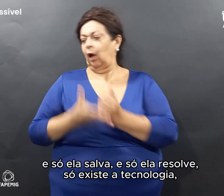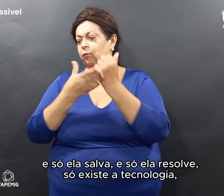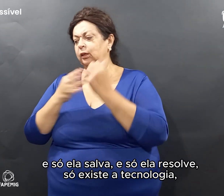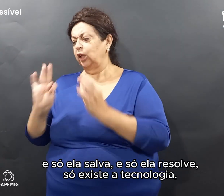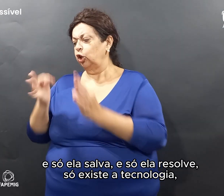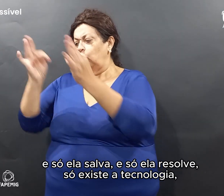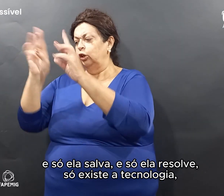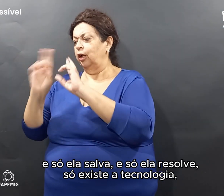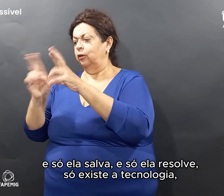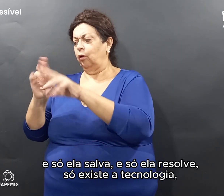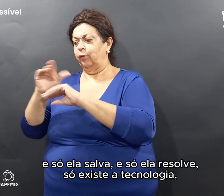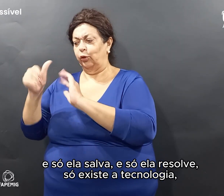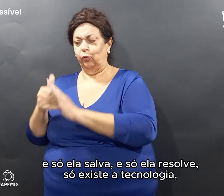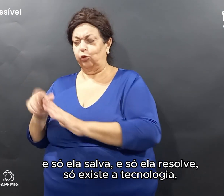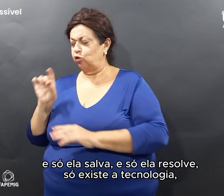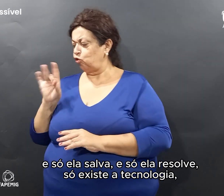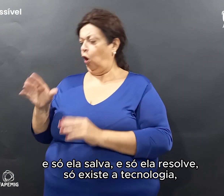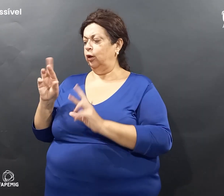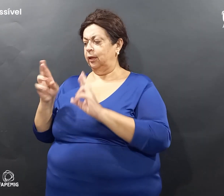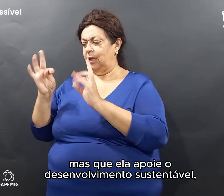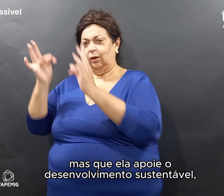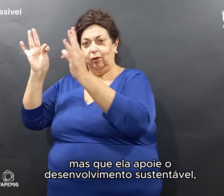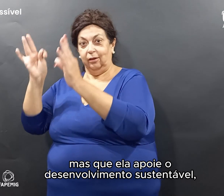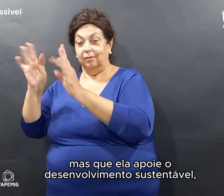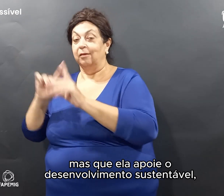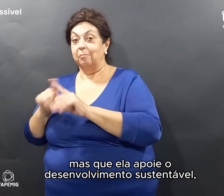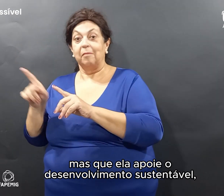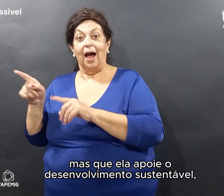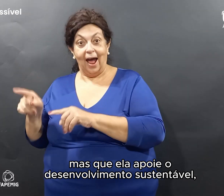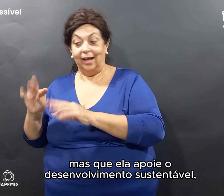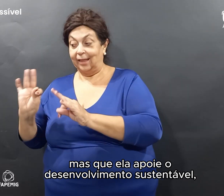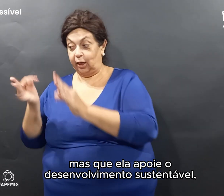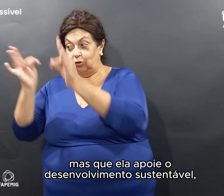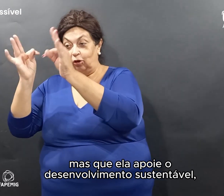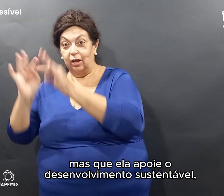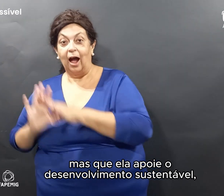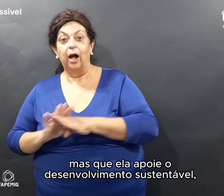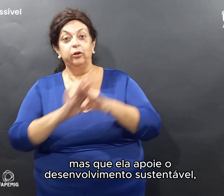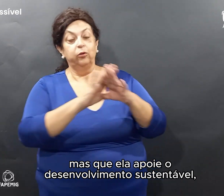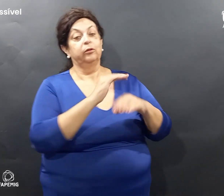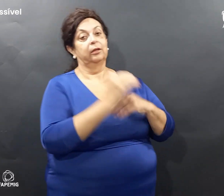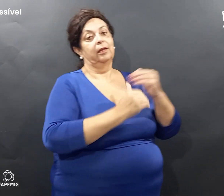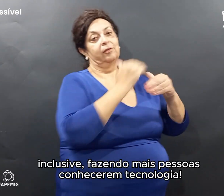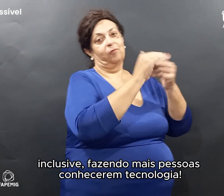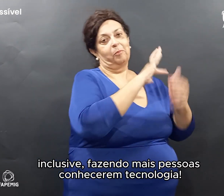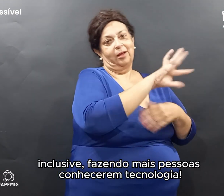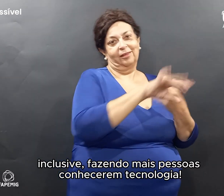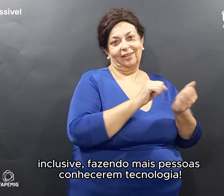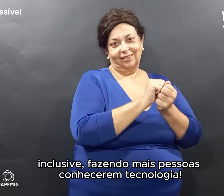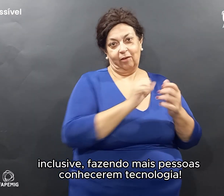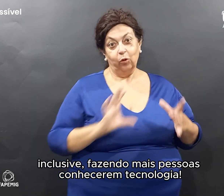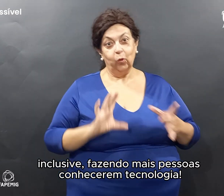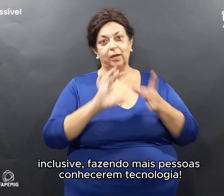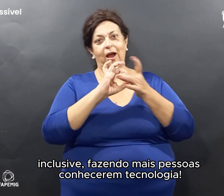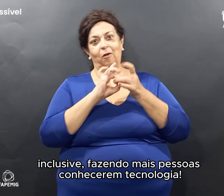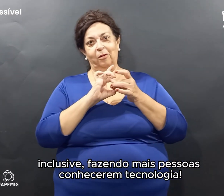resolve, e só existe a tecnologia, mas que ela apoie o desenvolvimento sustentável. inclusive fazendo mais pessoas